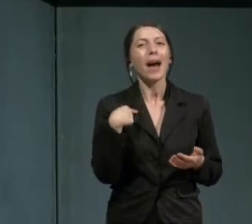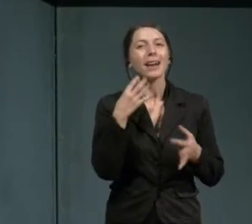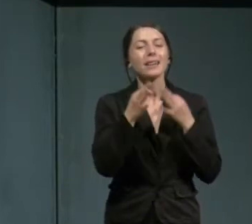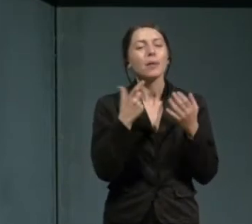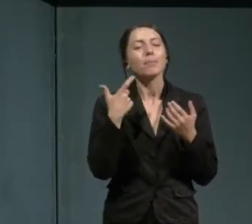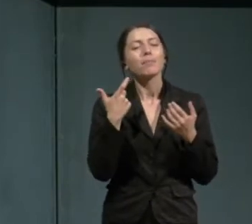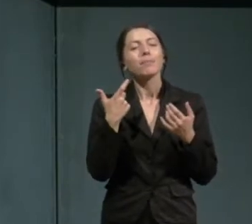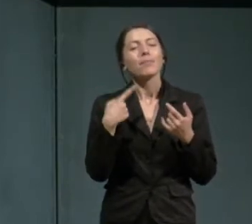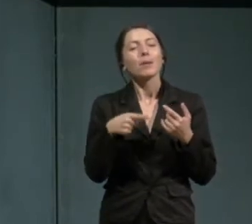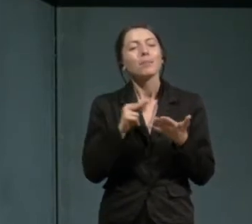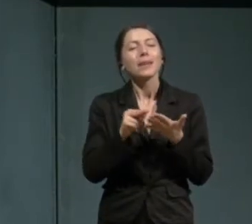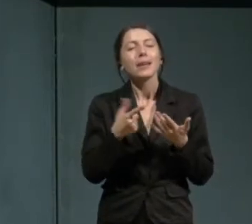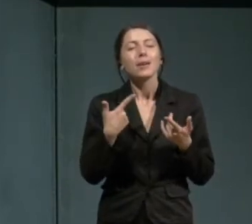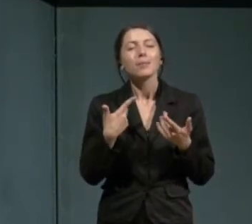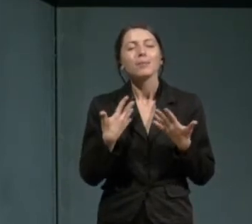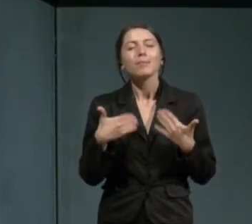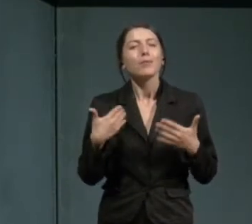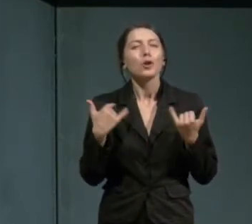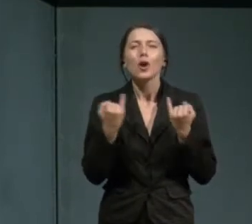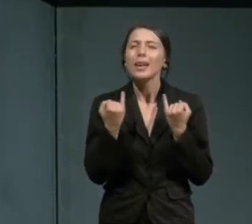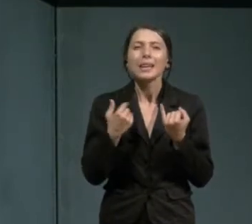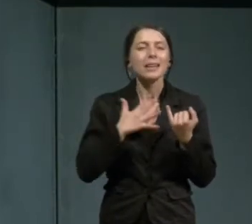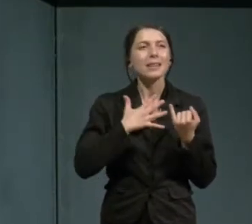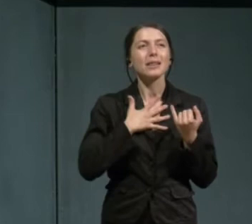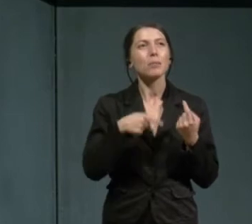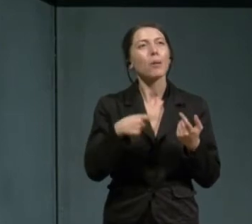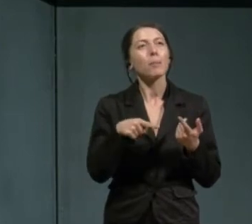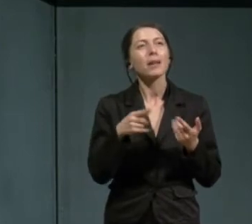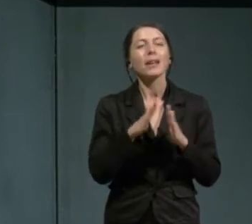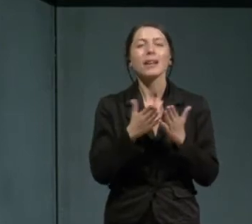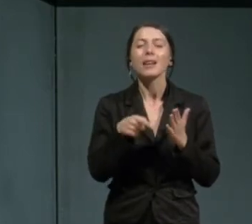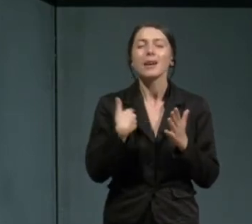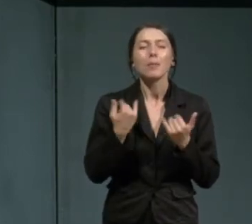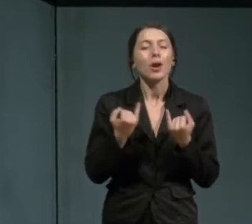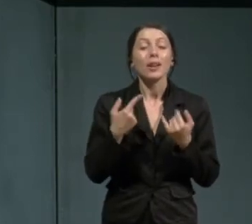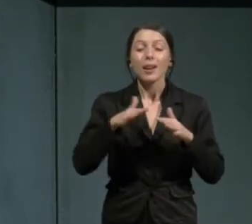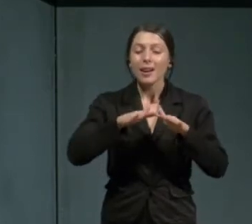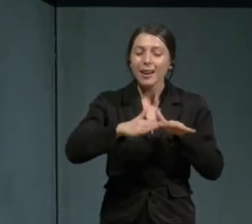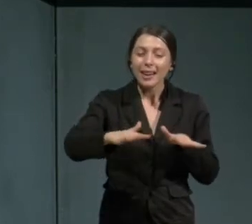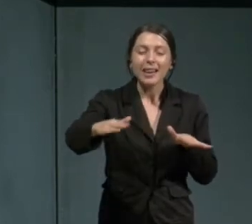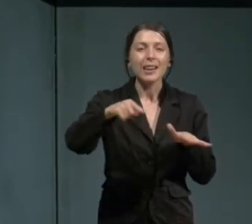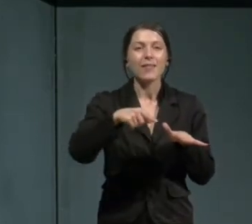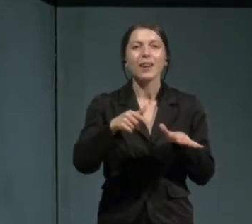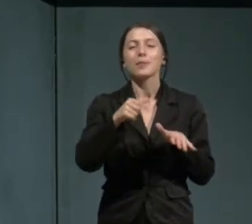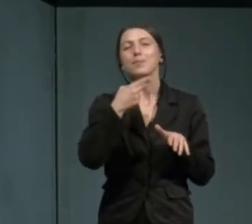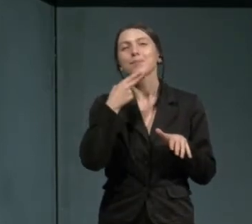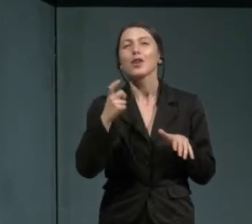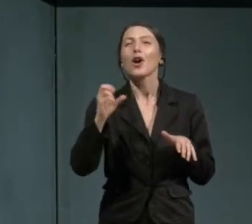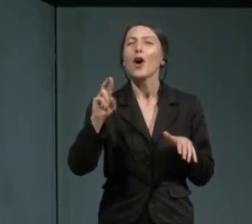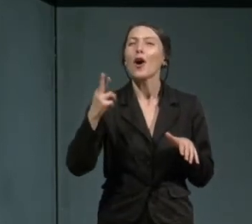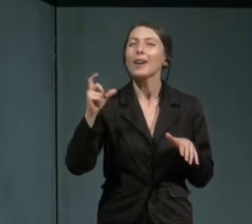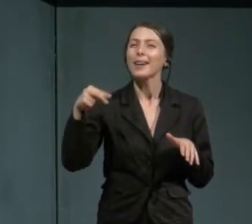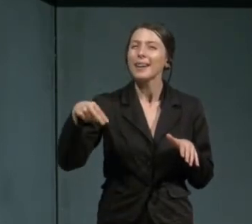intimo per me c'è una grande intimità in questo libro la riva per me quello che si chiama cornice il